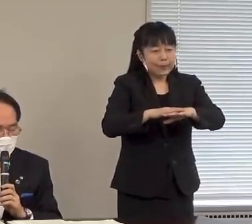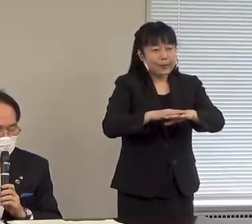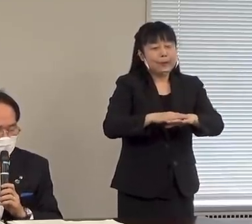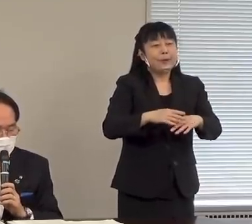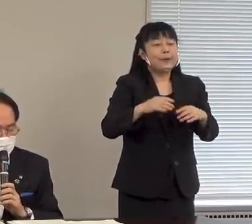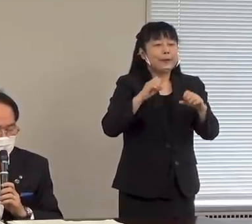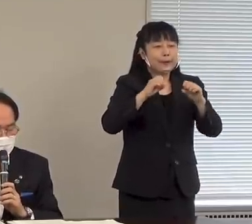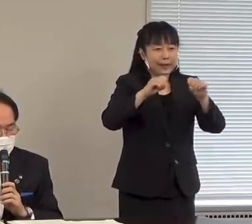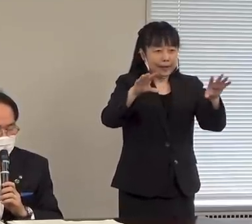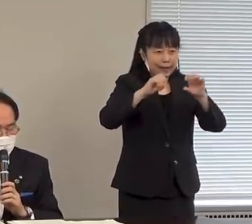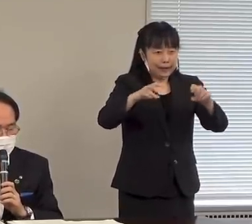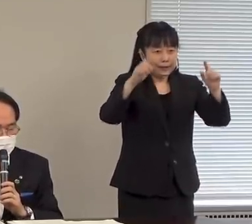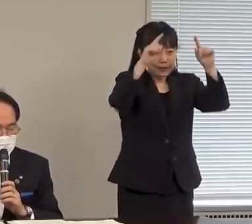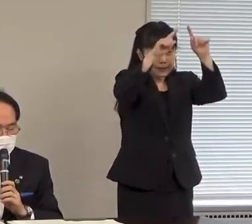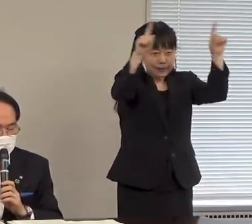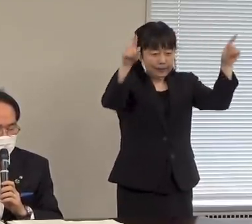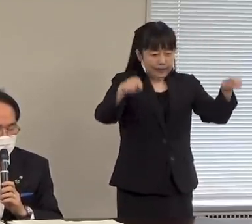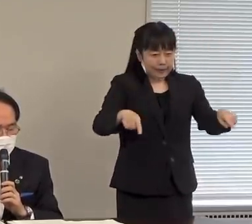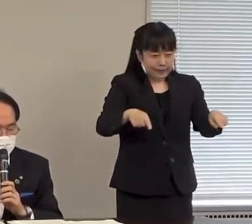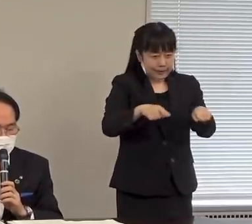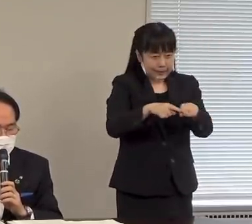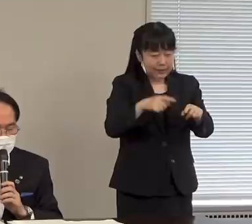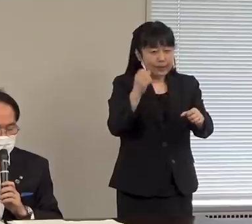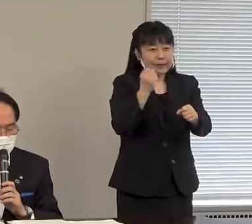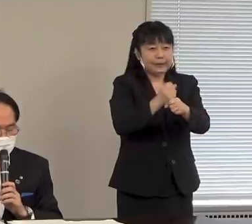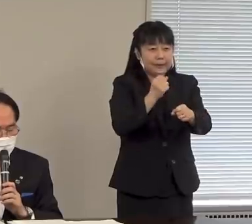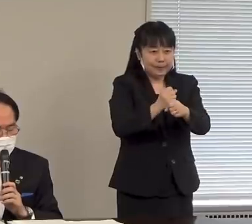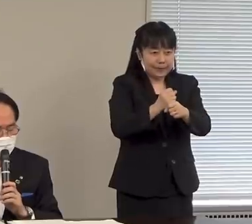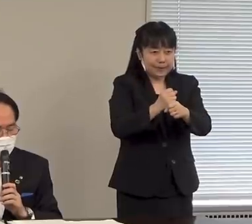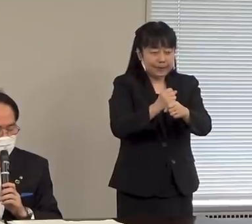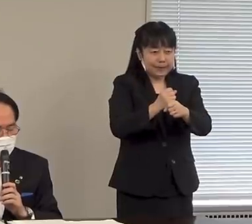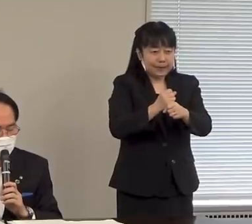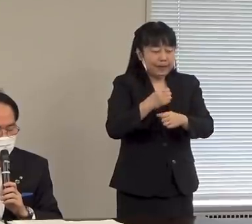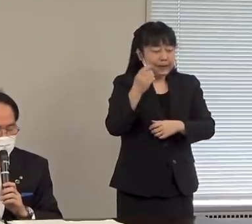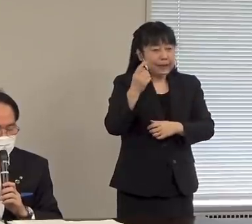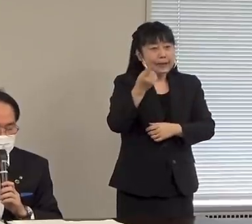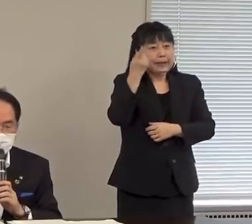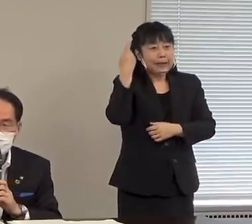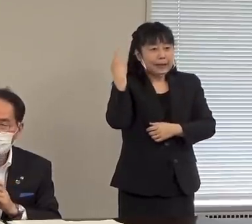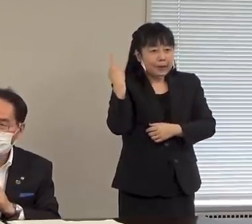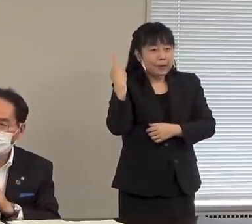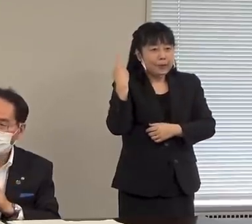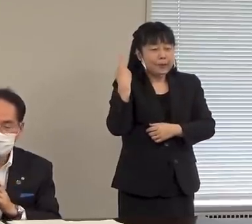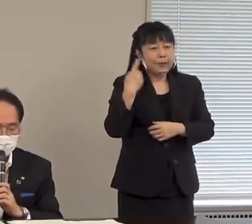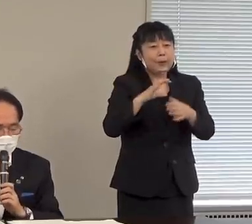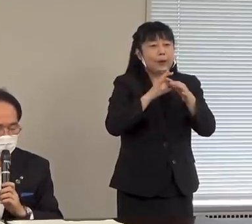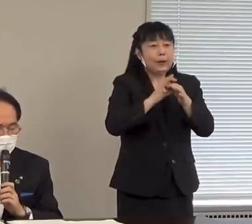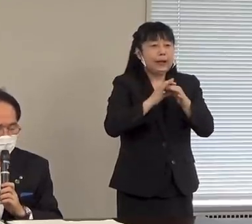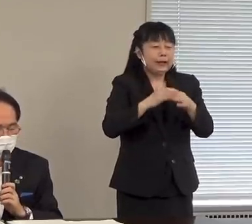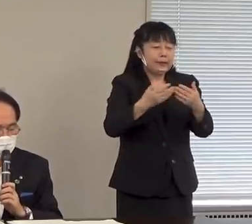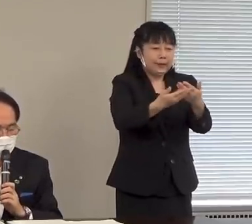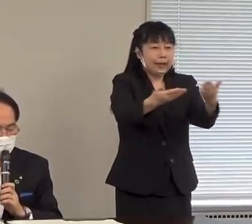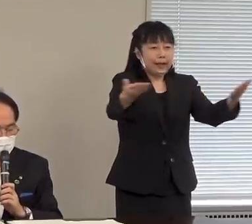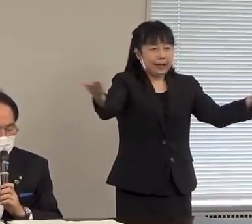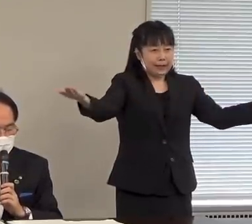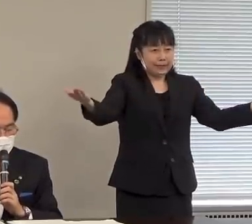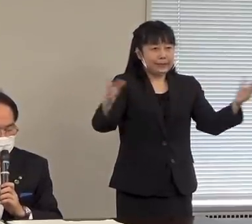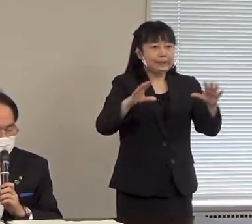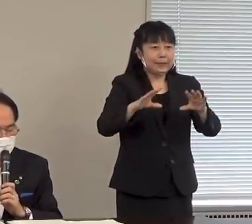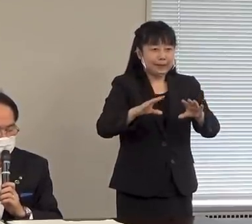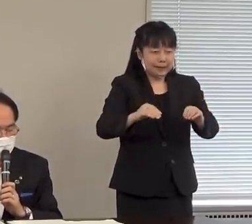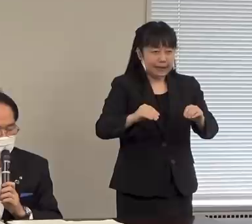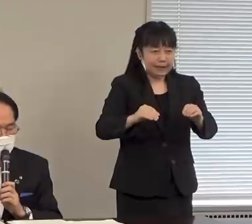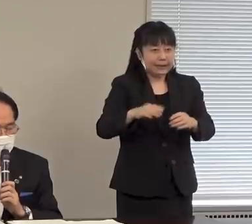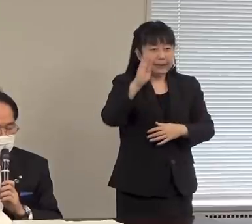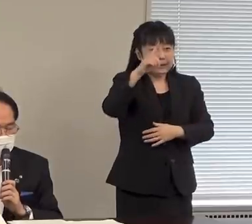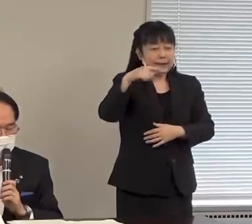し、7月9日が昨日管理官に配布しております。このポスターを活用し、県民の皆様への一層の周知